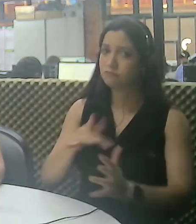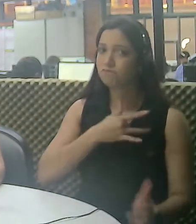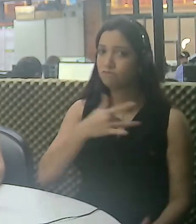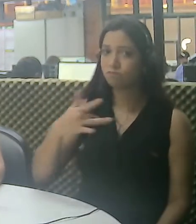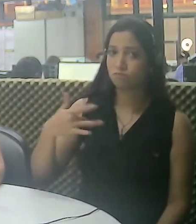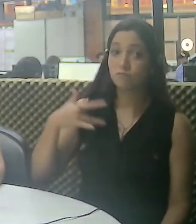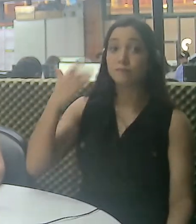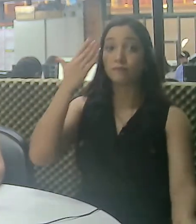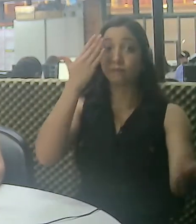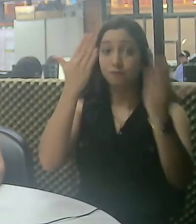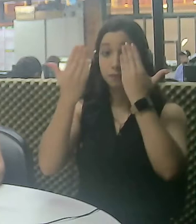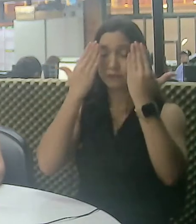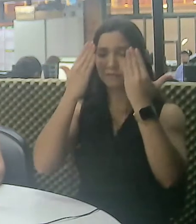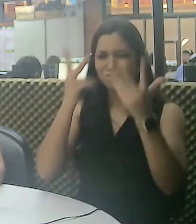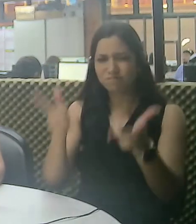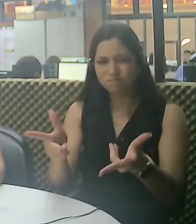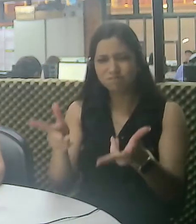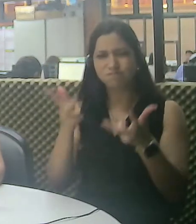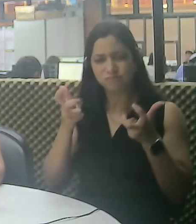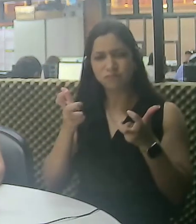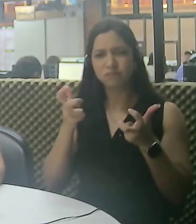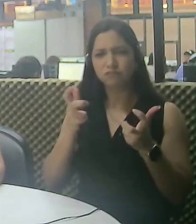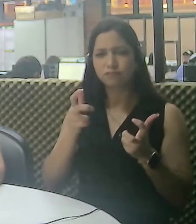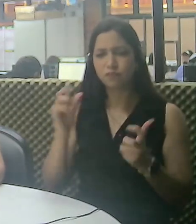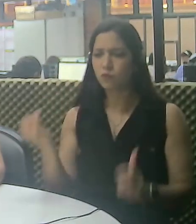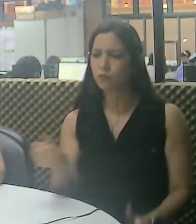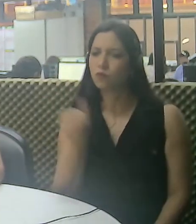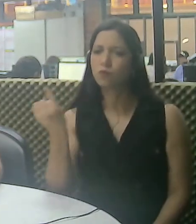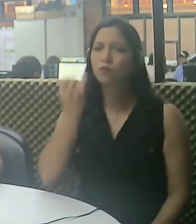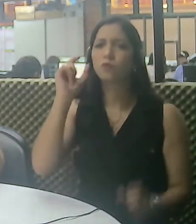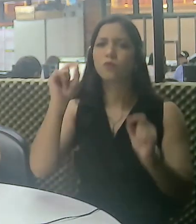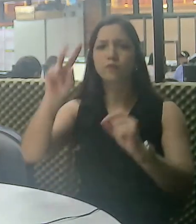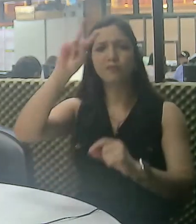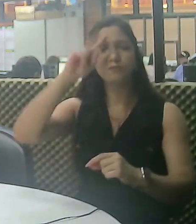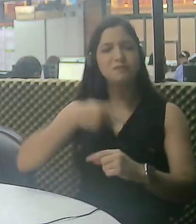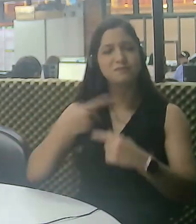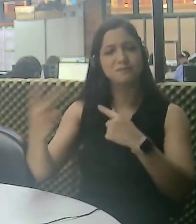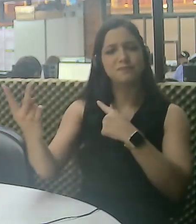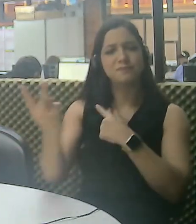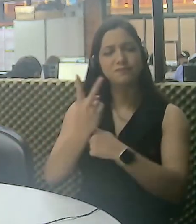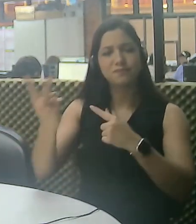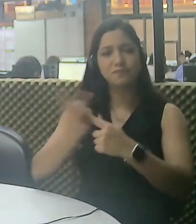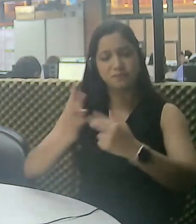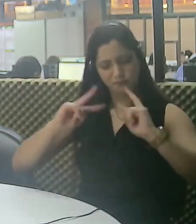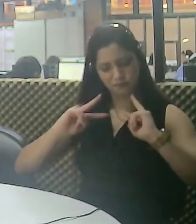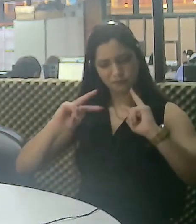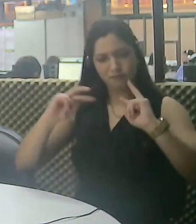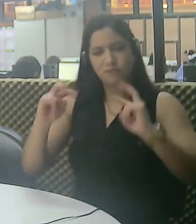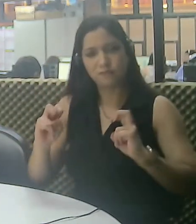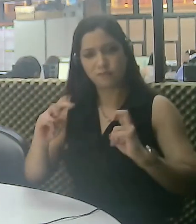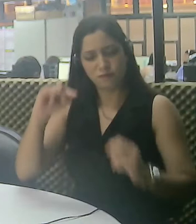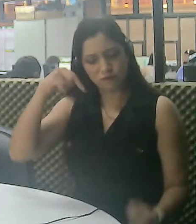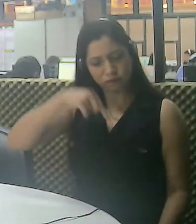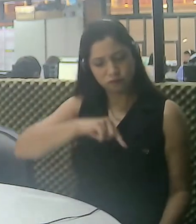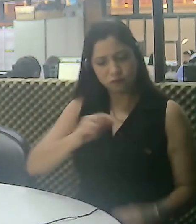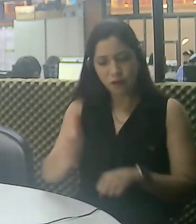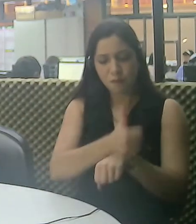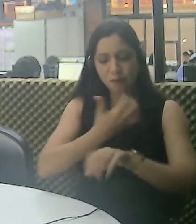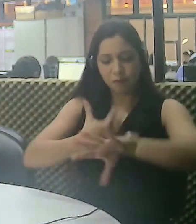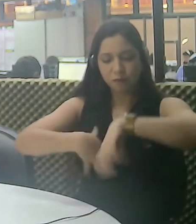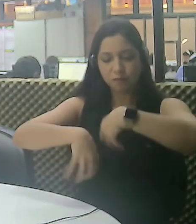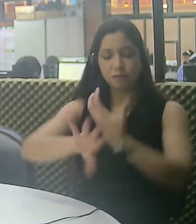ser psicóloga, eu reconheço cada vez mais o valor da gente se cuidar, da gente se olhar, se conhecer para oferecer o melhor para o